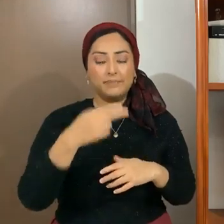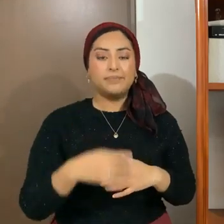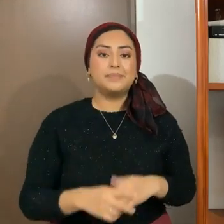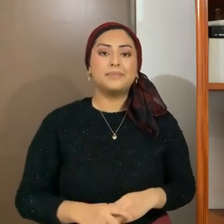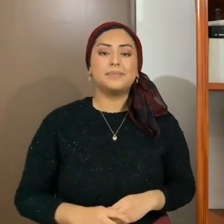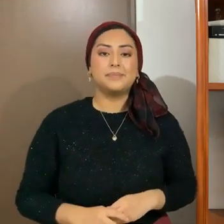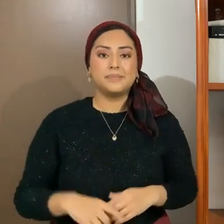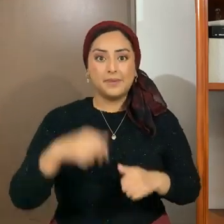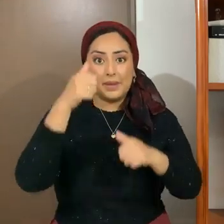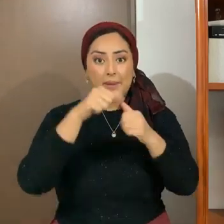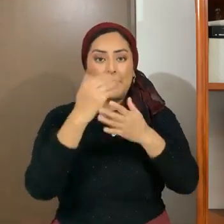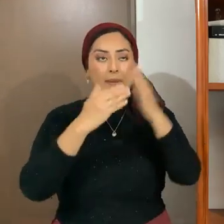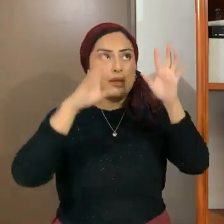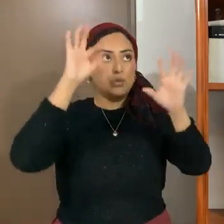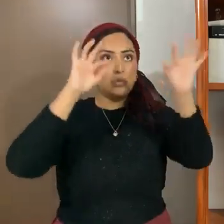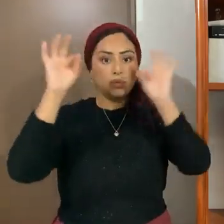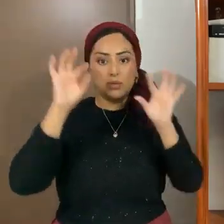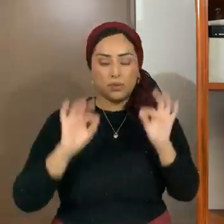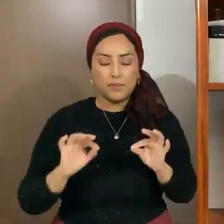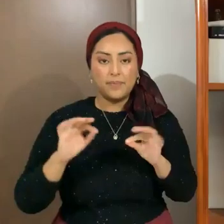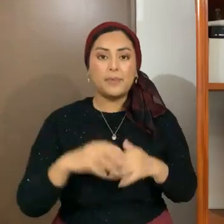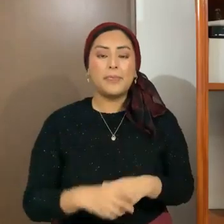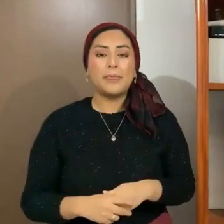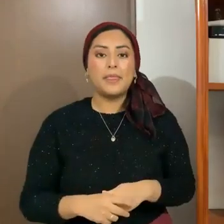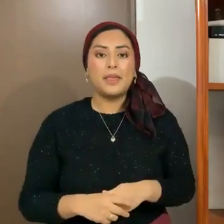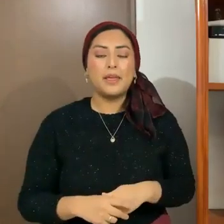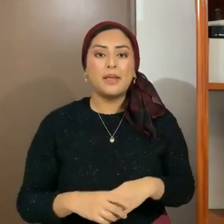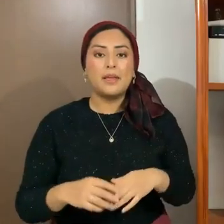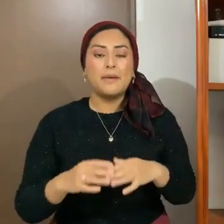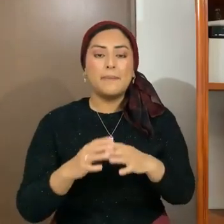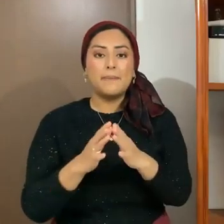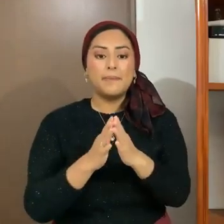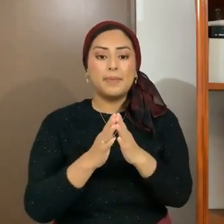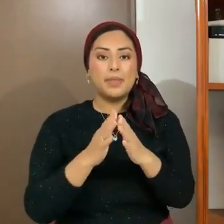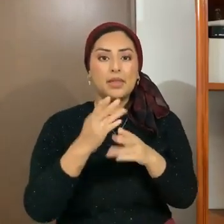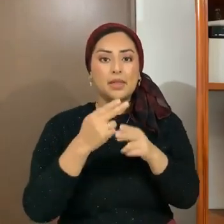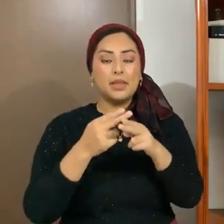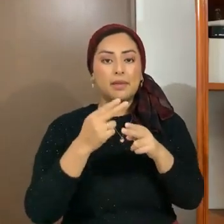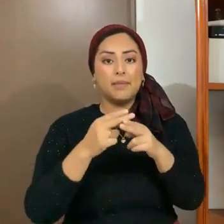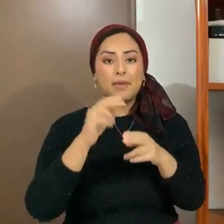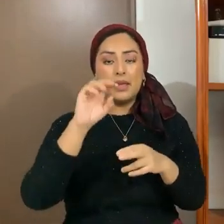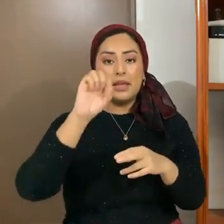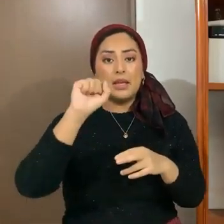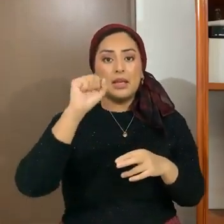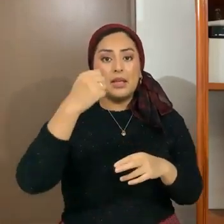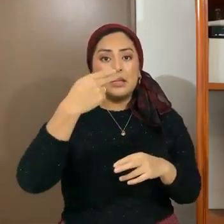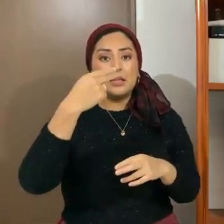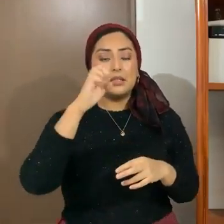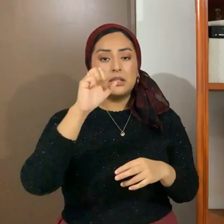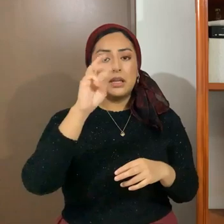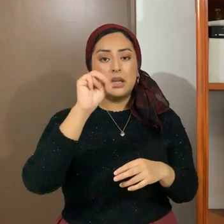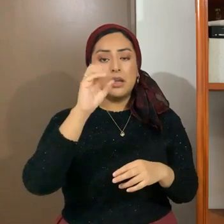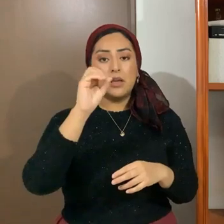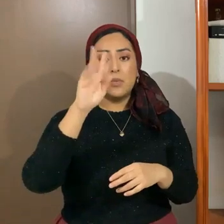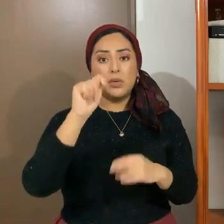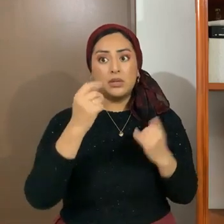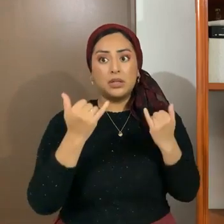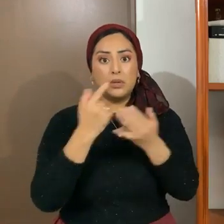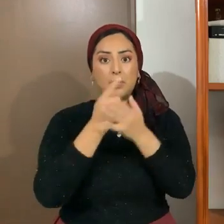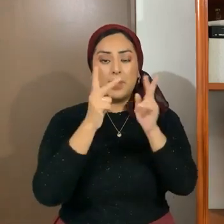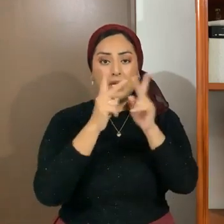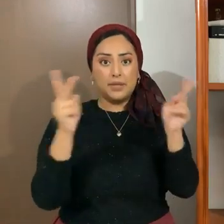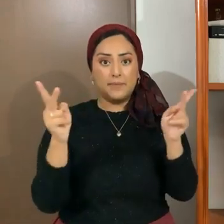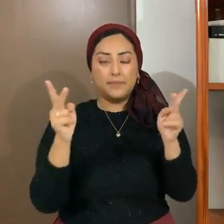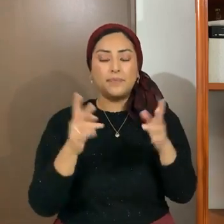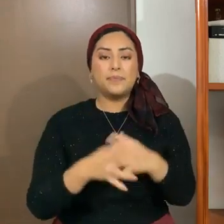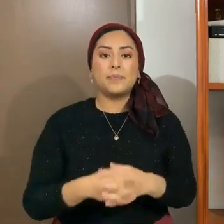viendo algunos fragmentos de ambas. De la Haftará, Shemot. La Haftará, Shemot.